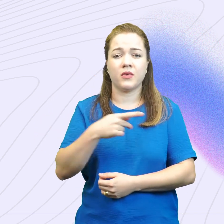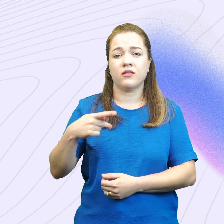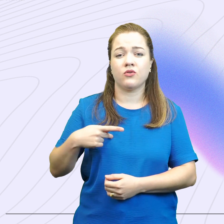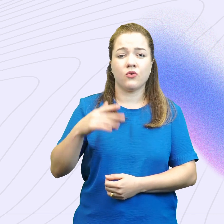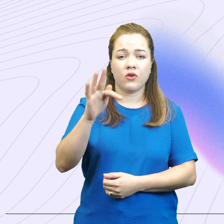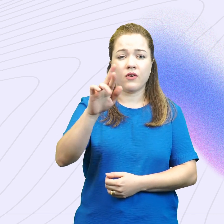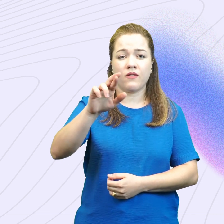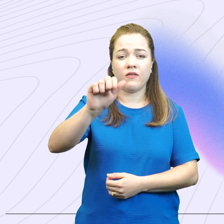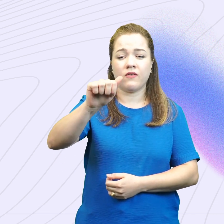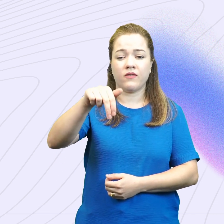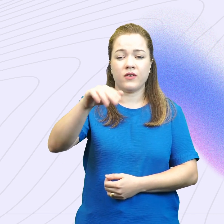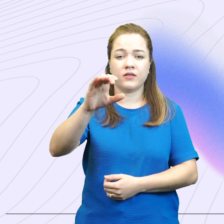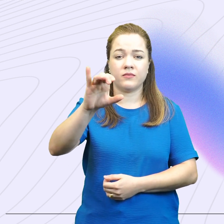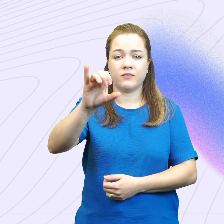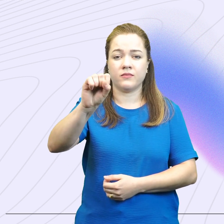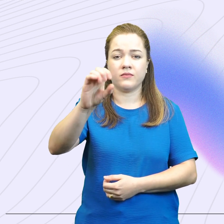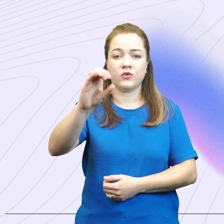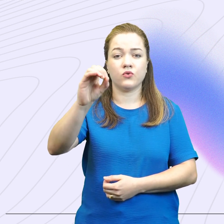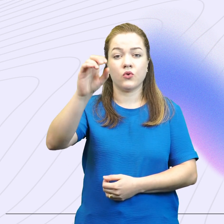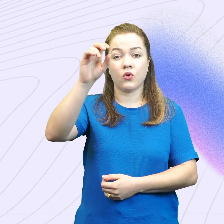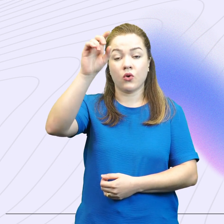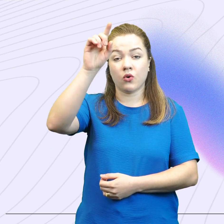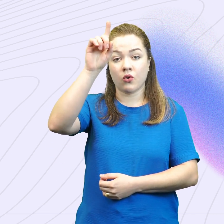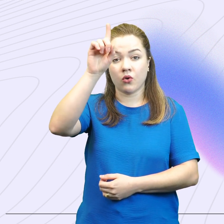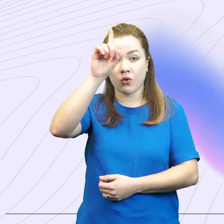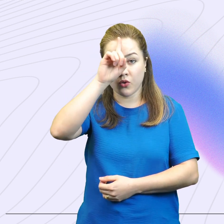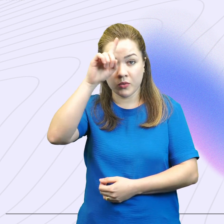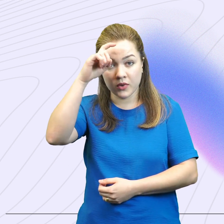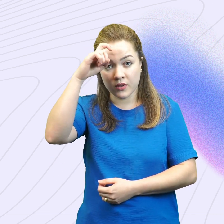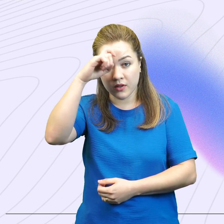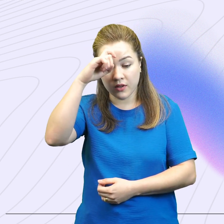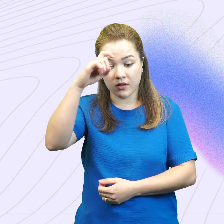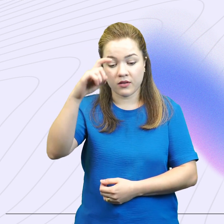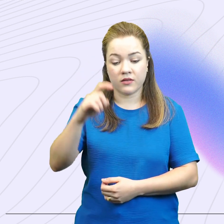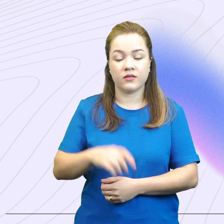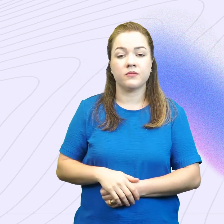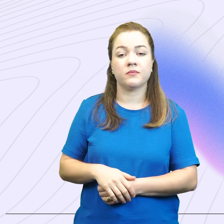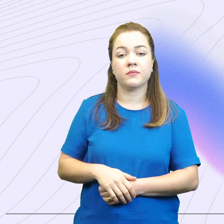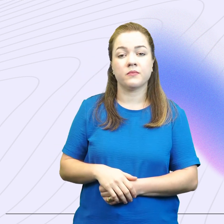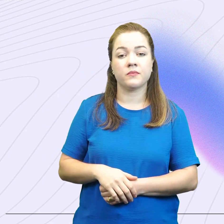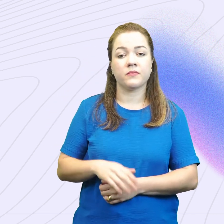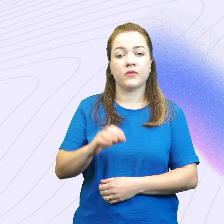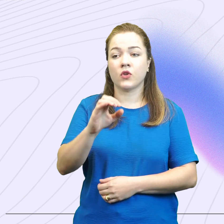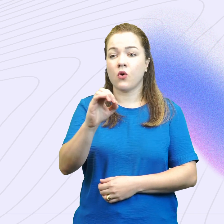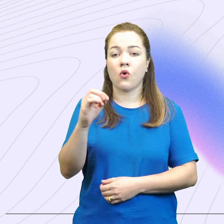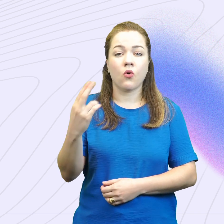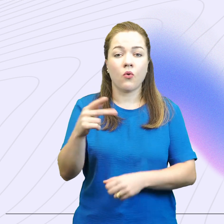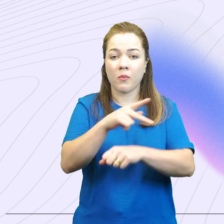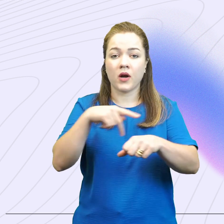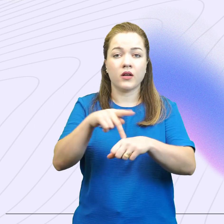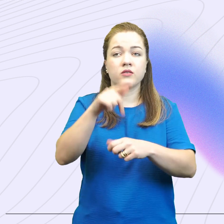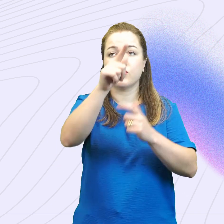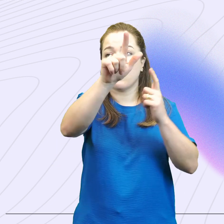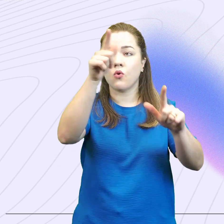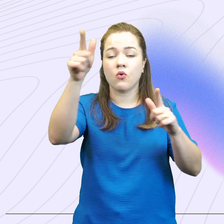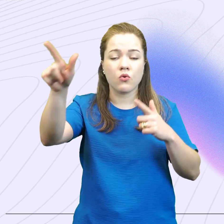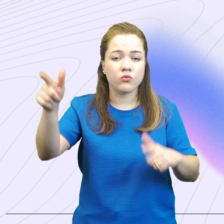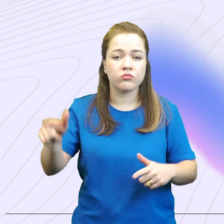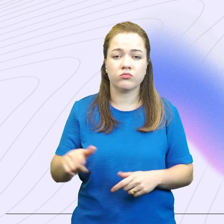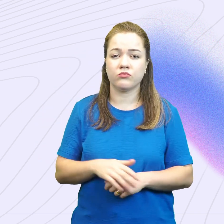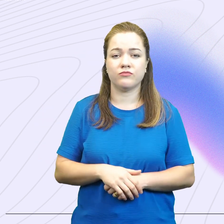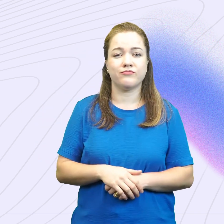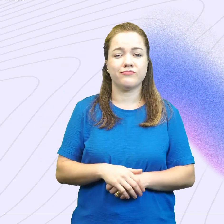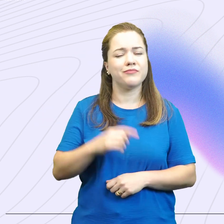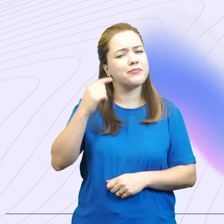nos hospitais, ou em algum desses países na qual Bandeiras tem representante missionário nosso. Imagina, Jesus